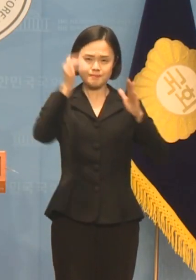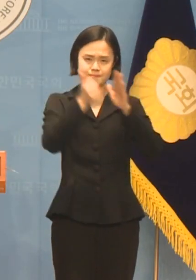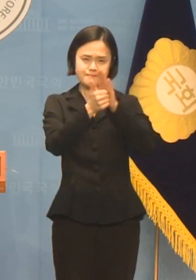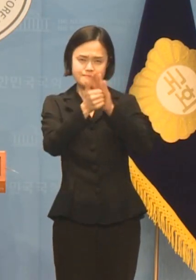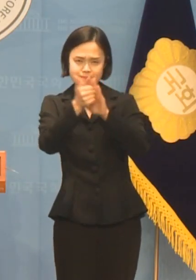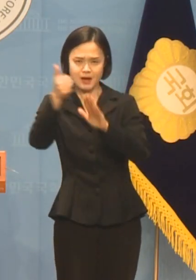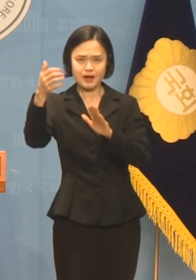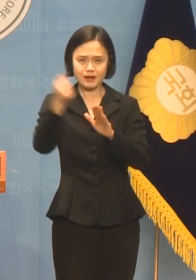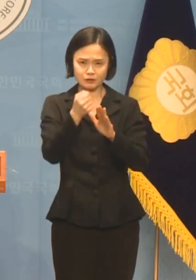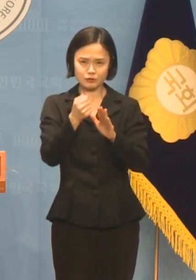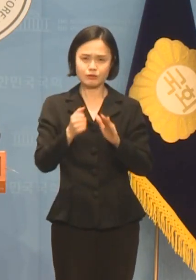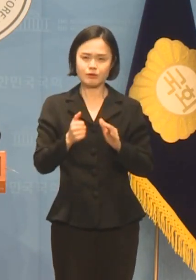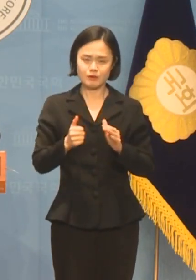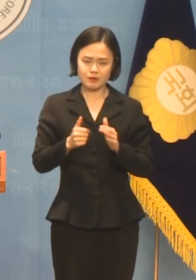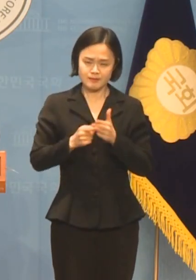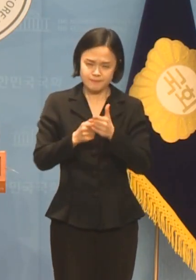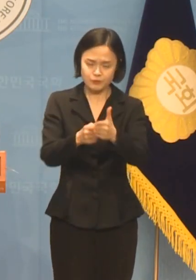합니다.